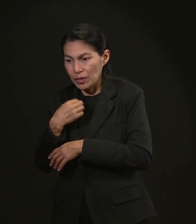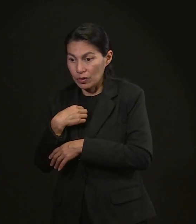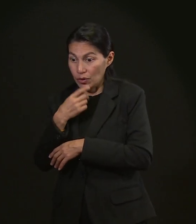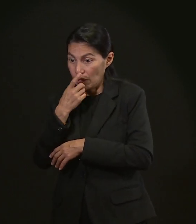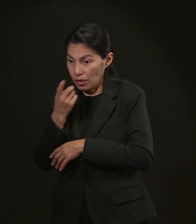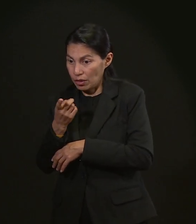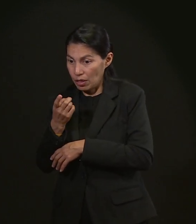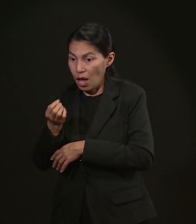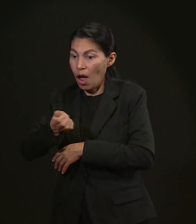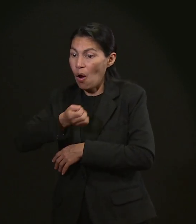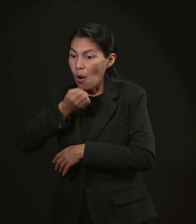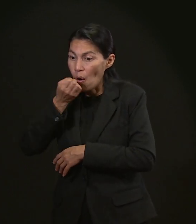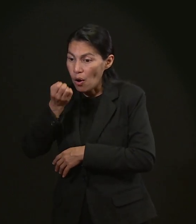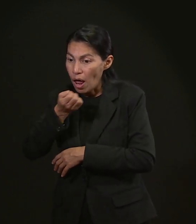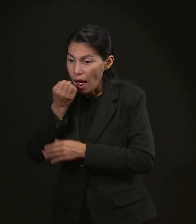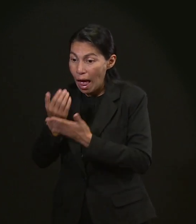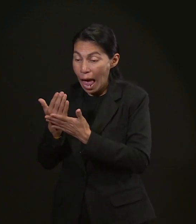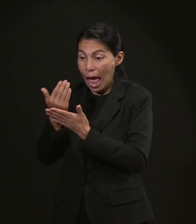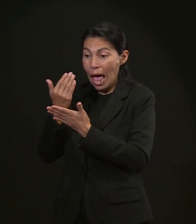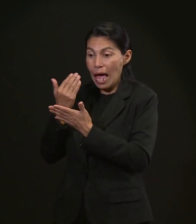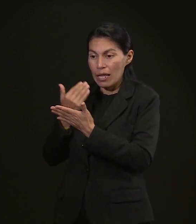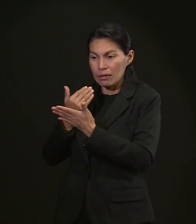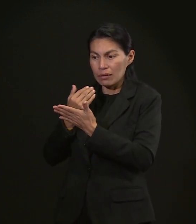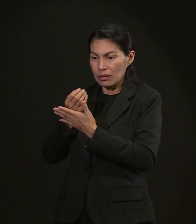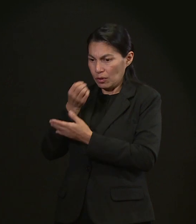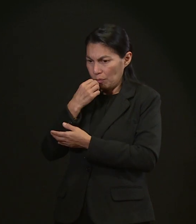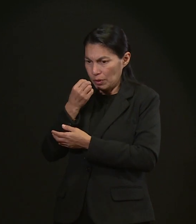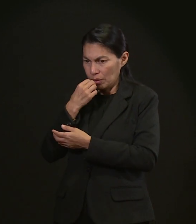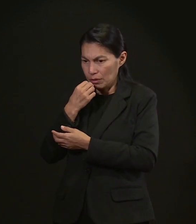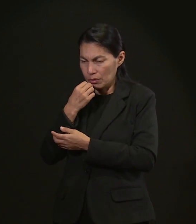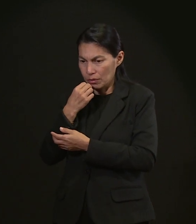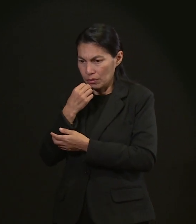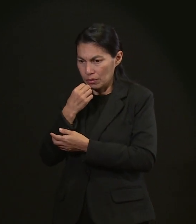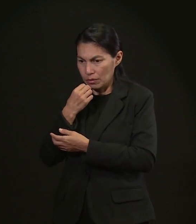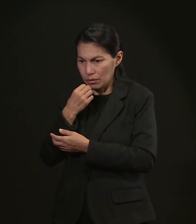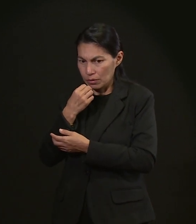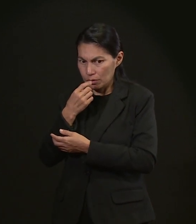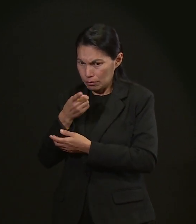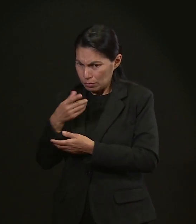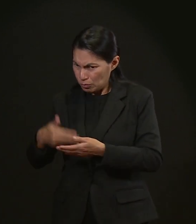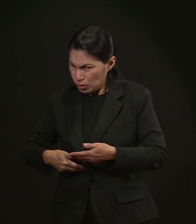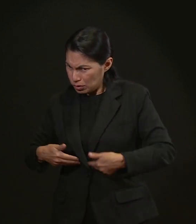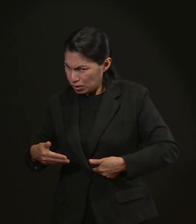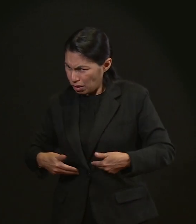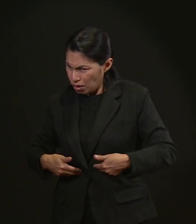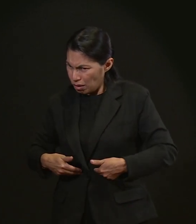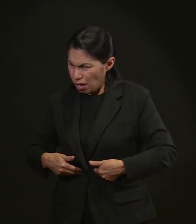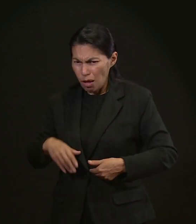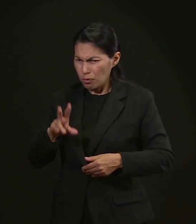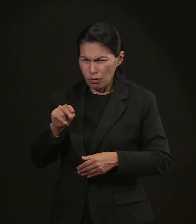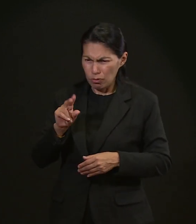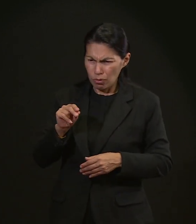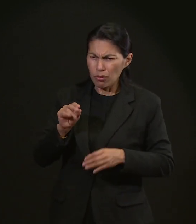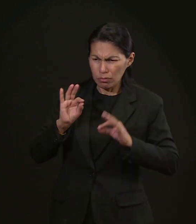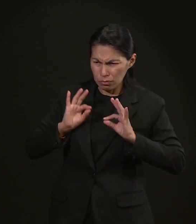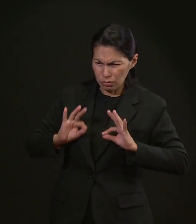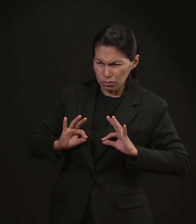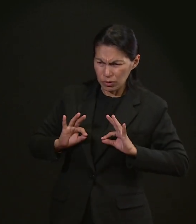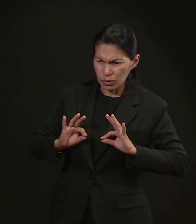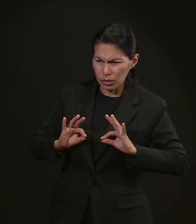dije yo acostumbro a orar antes de los alimentos te molestes en o no